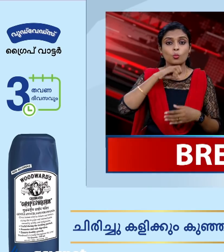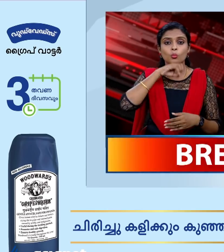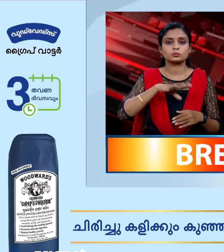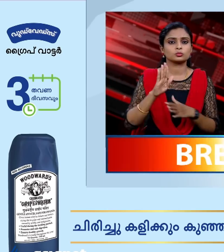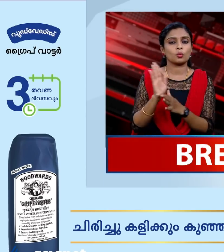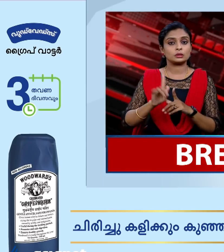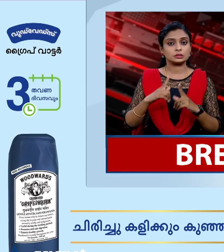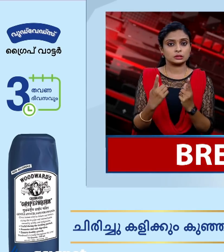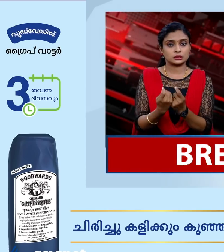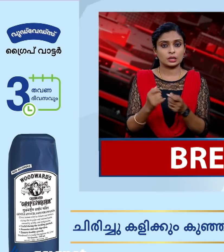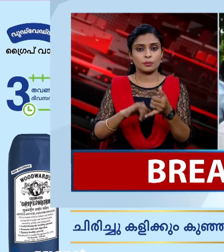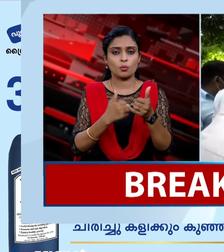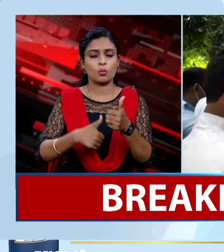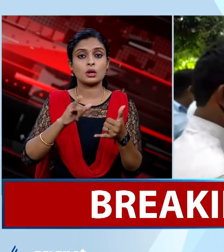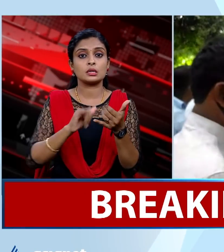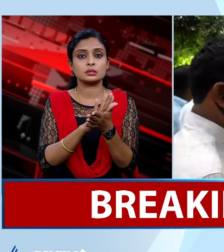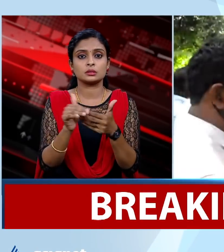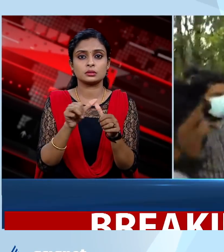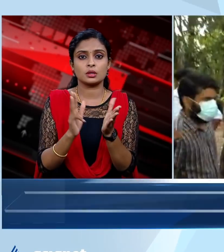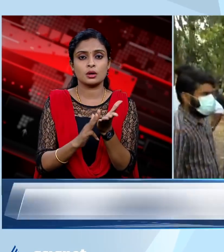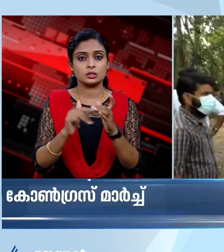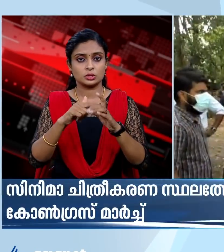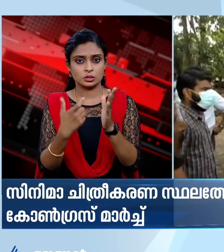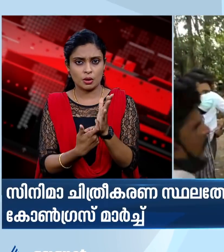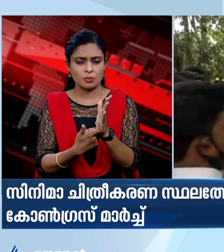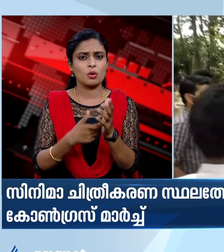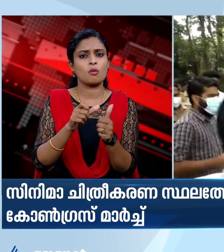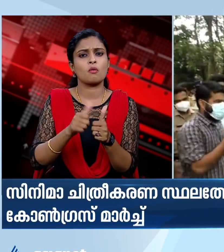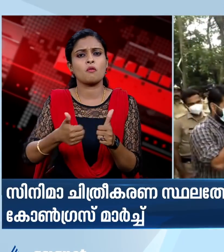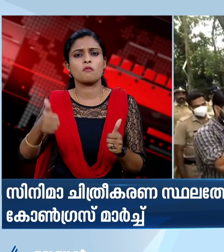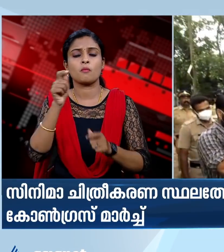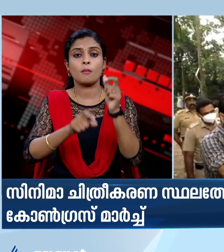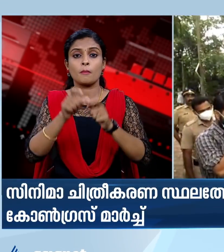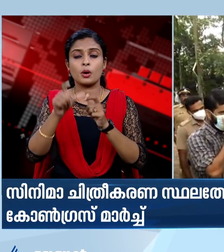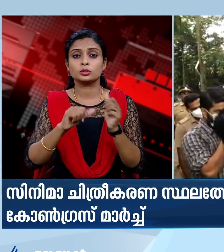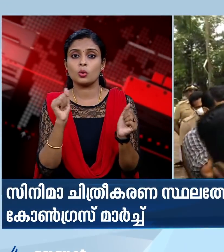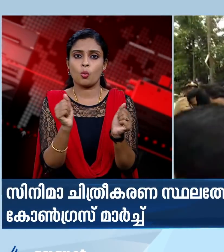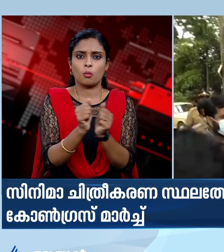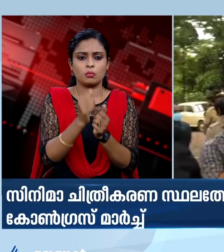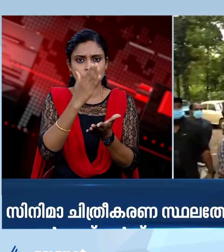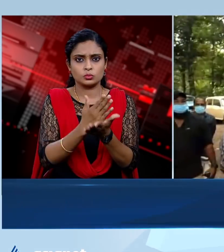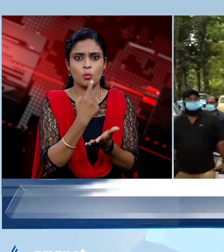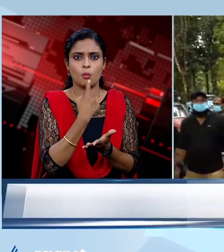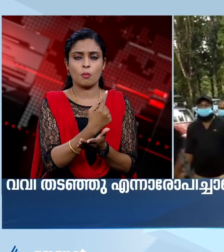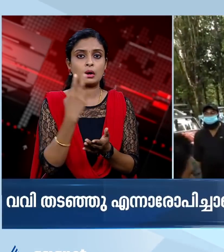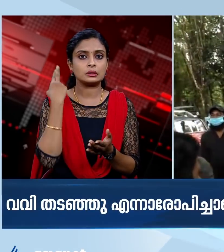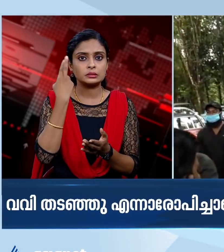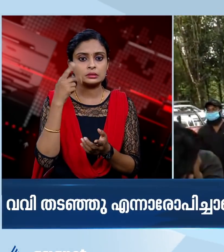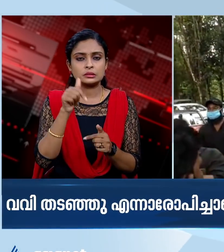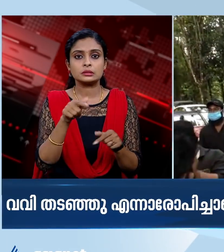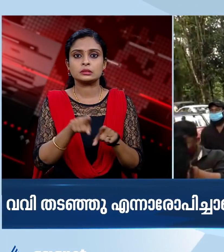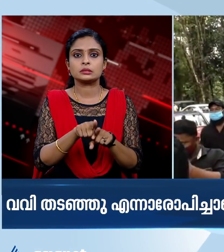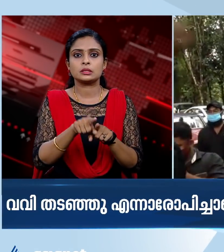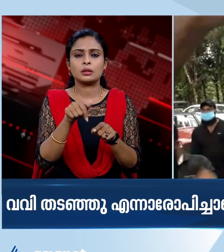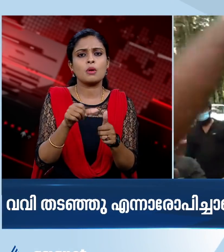ജില്ലാ സെക്രട്ടറി എ കെ സമീർ, കെ എസ് യുവിന്റെ ജില്ലാ സെക്രട്ടറി അടക്കമുള്ള പ്രവർത്തകർ തന്നെ തടഞ്ഞു. അവർ കാഞ്ഞിരപ്പള്ളിയിലുള്ള പ്രവർത്തകരാണ്.